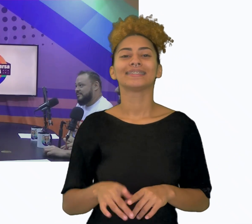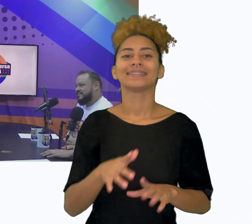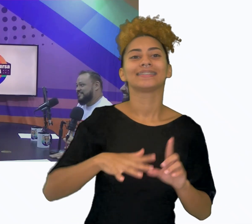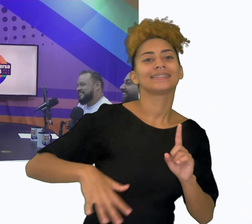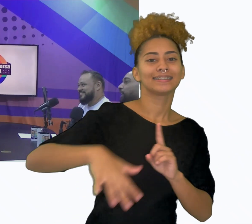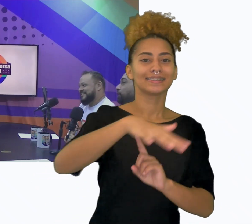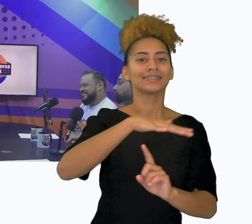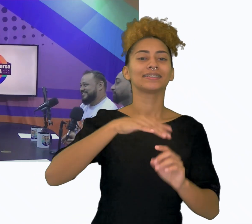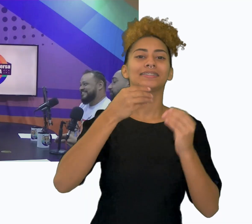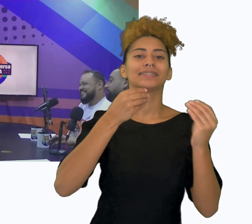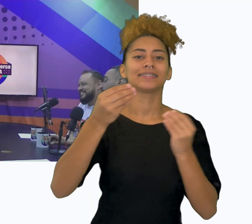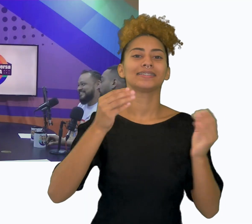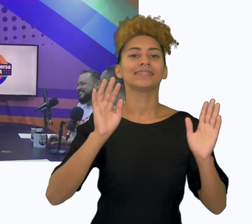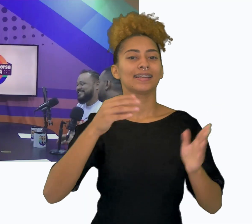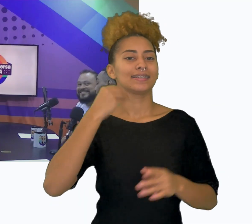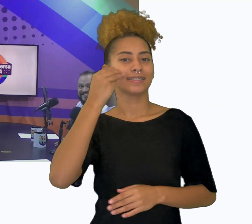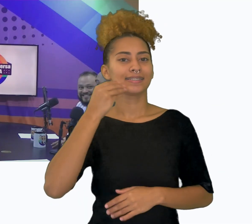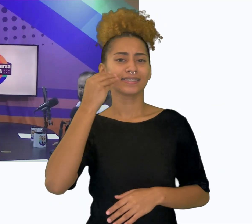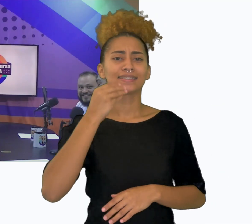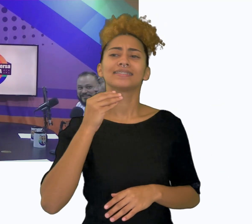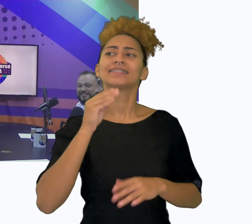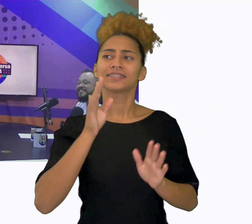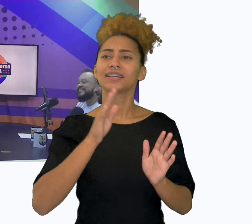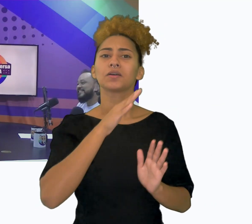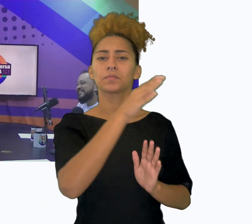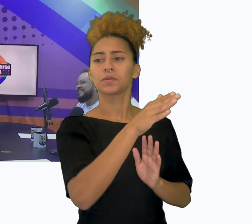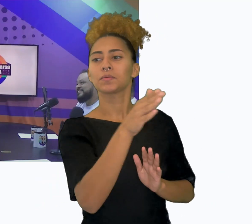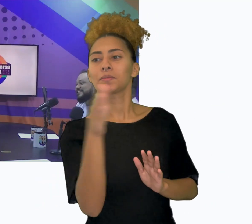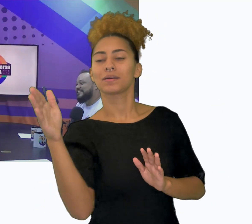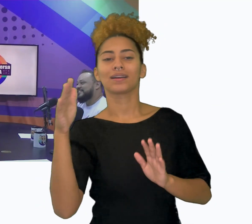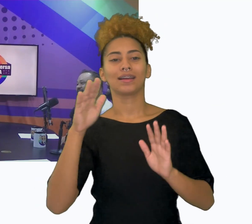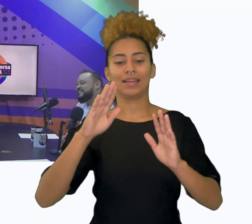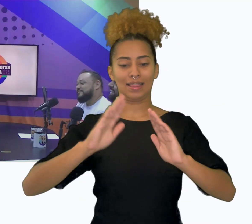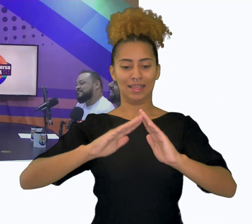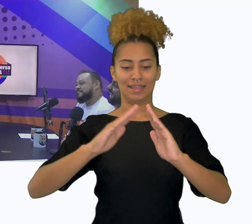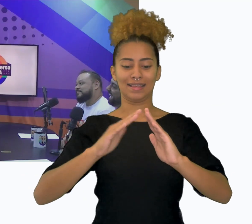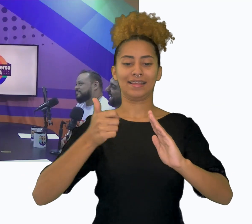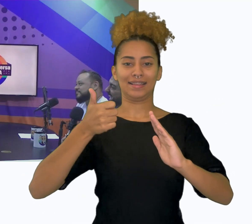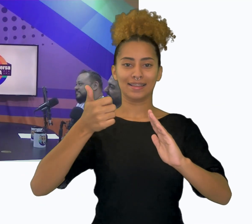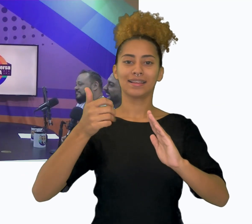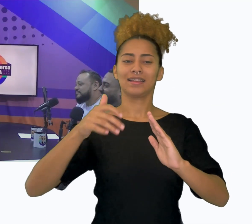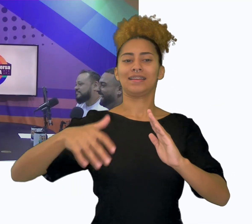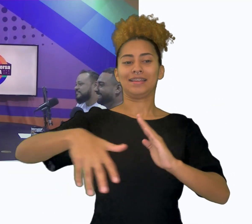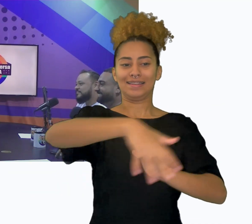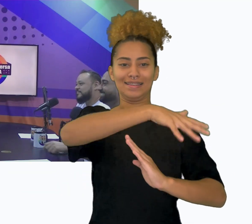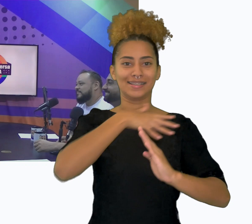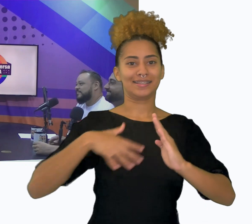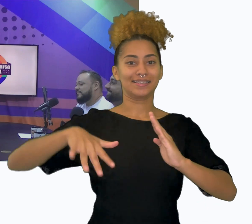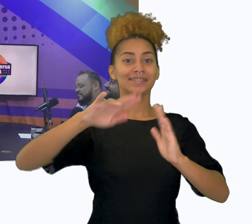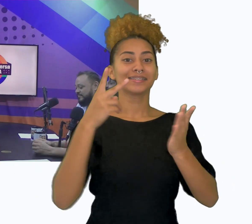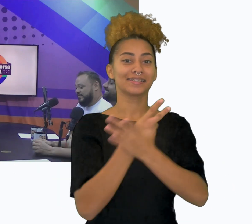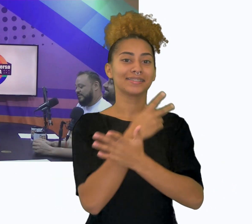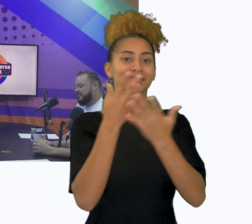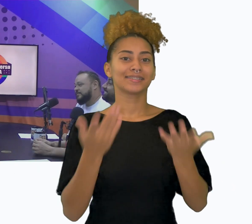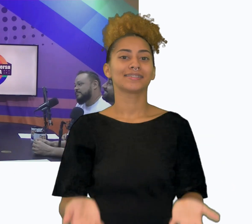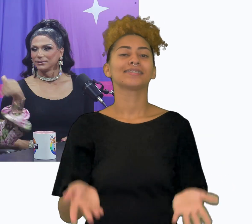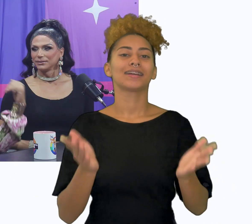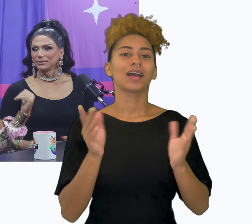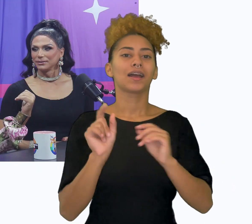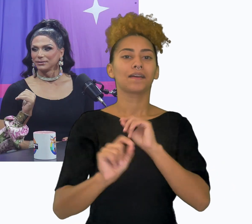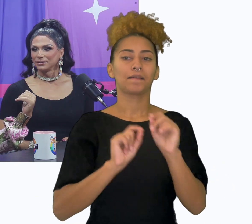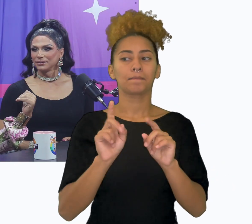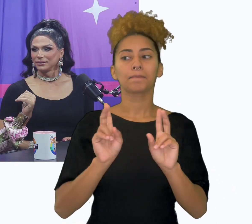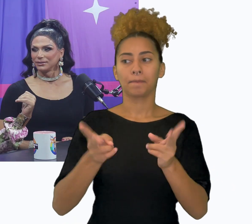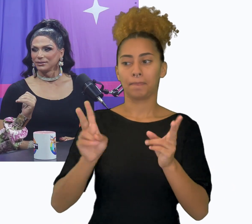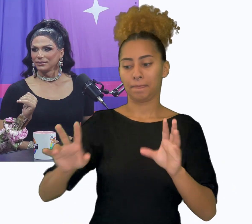Os inferninhos. Já viveram também muitos entornos da boate. Ó, Quarteirões. uma curiosidade da gente, porque a gente